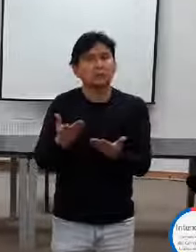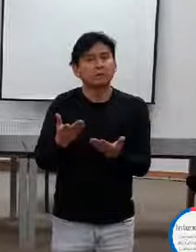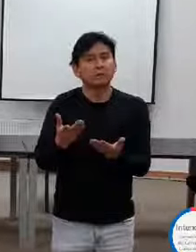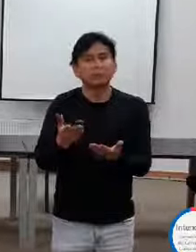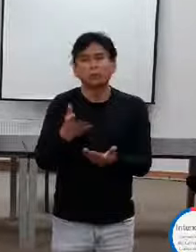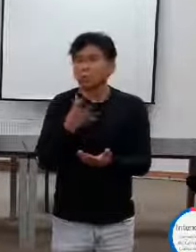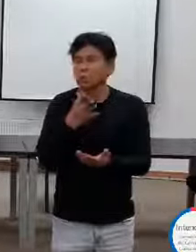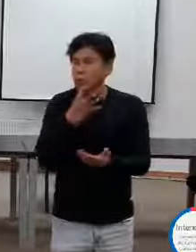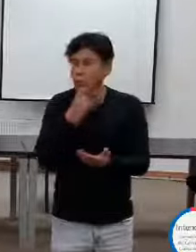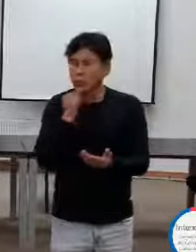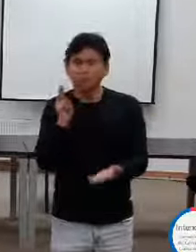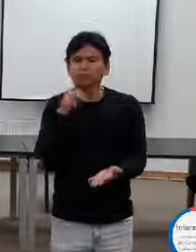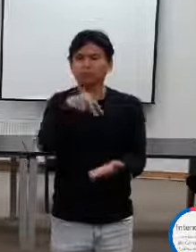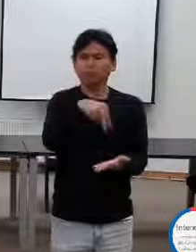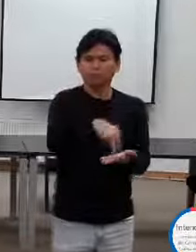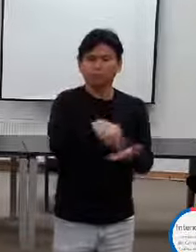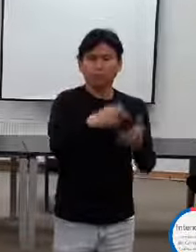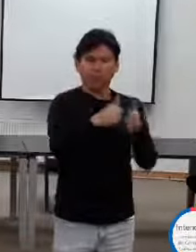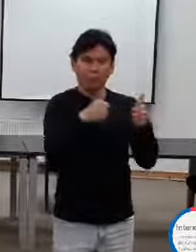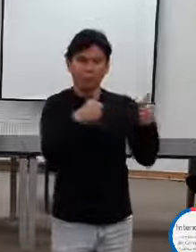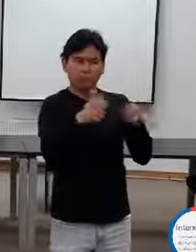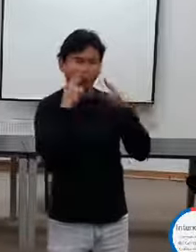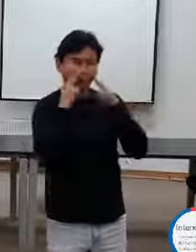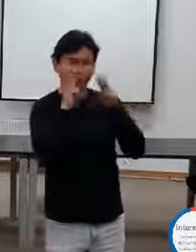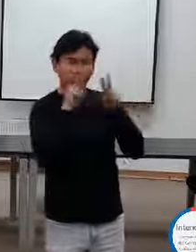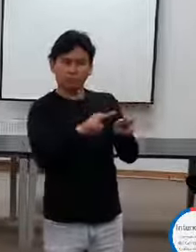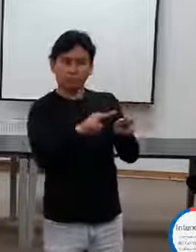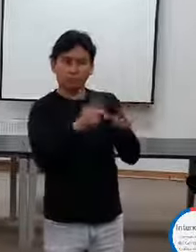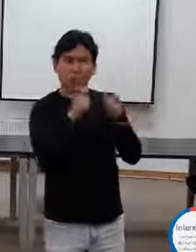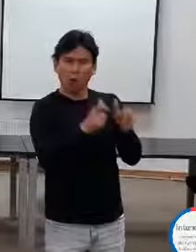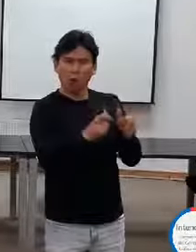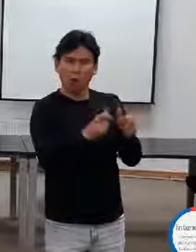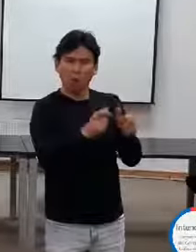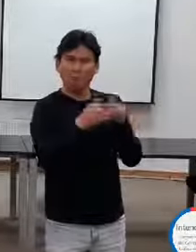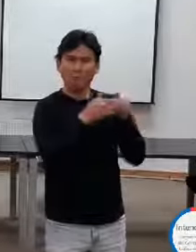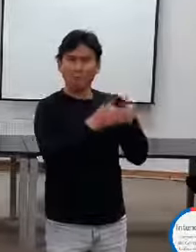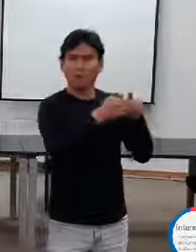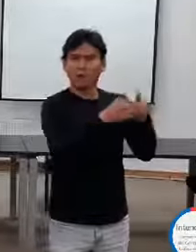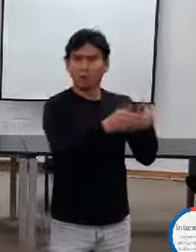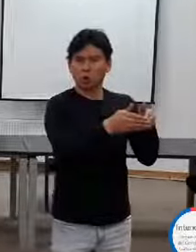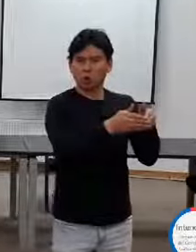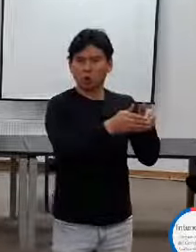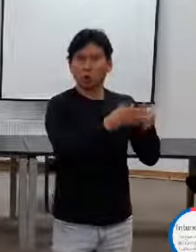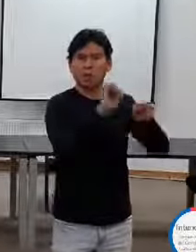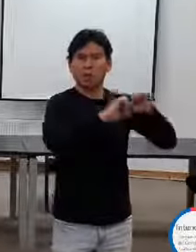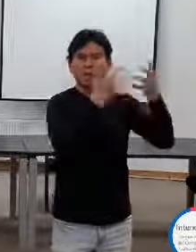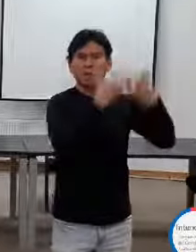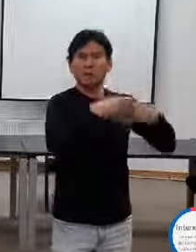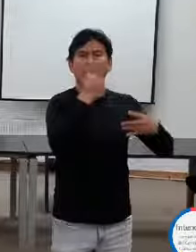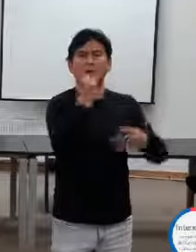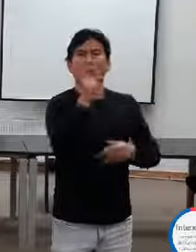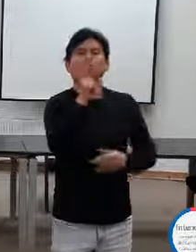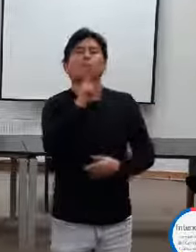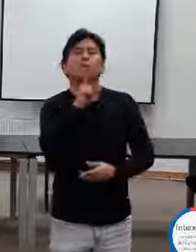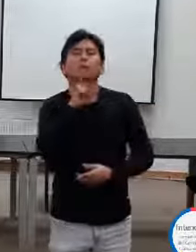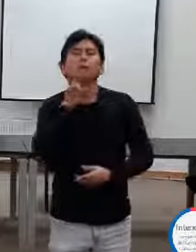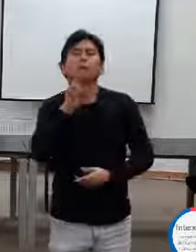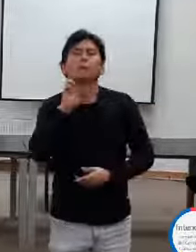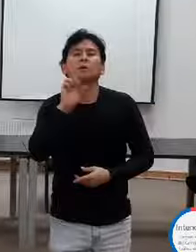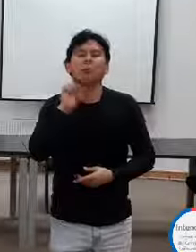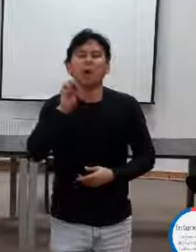no ha habido presencia de la autoridad fiscalizadora para este buque en particular de la empresa Ultramar que recordemos